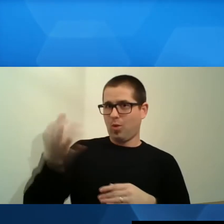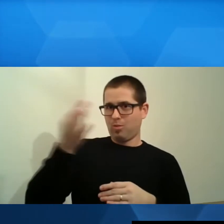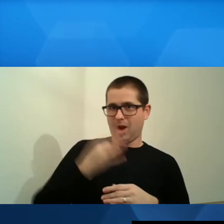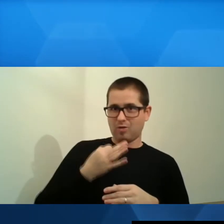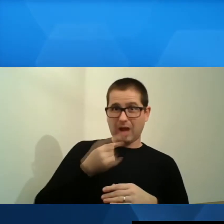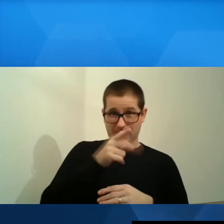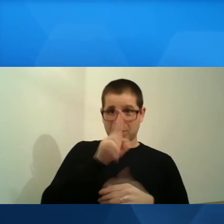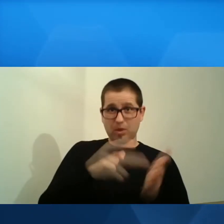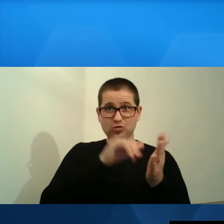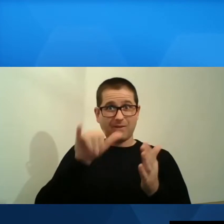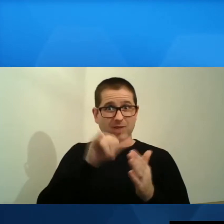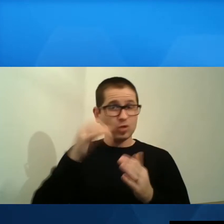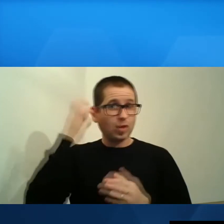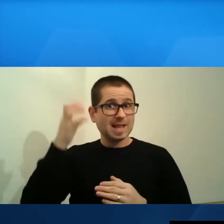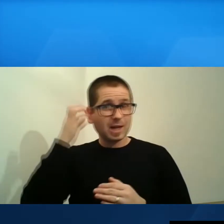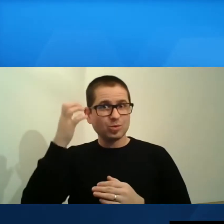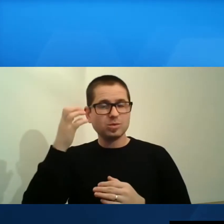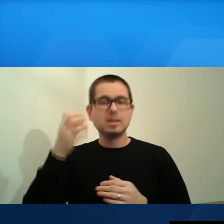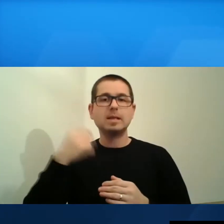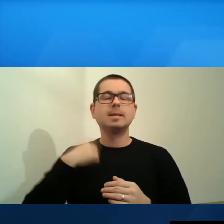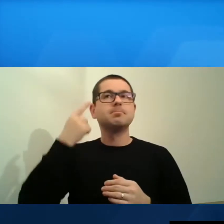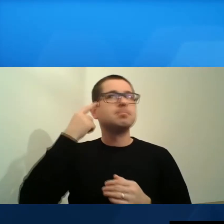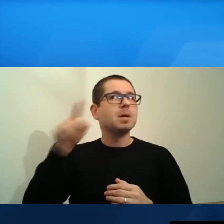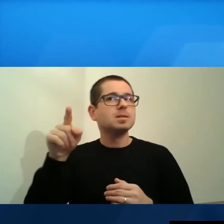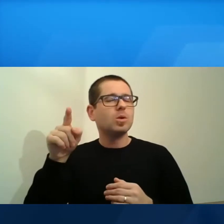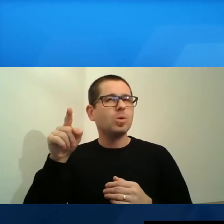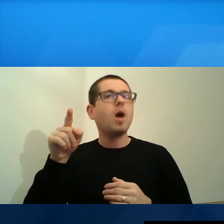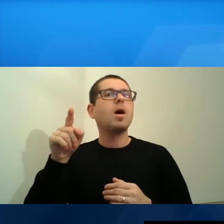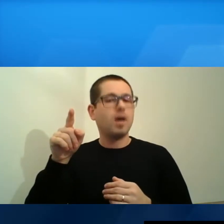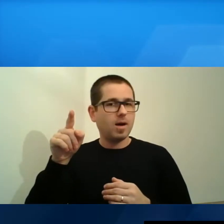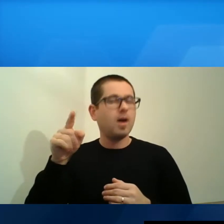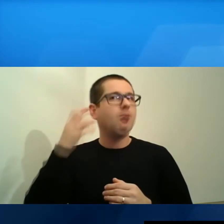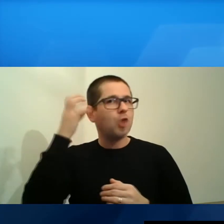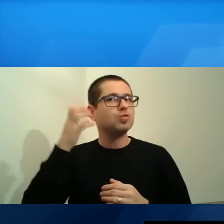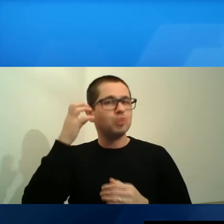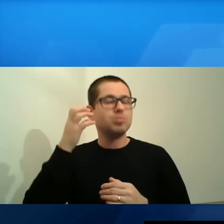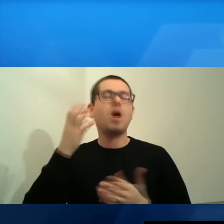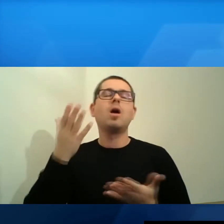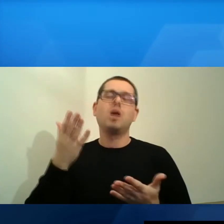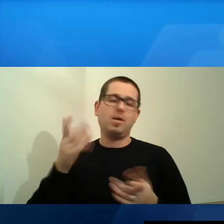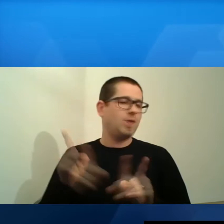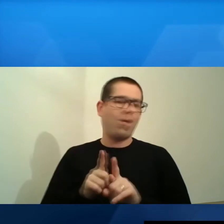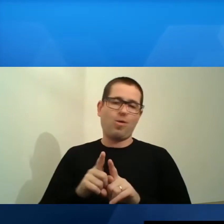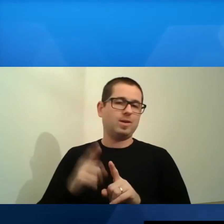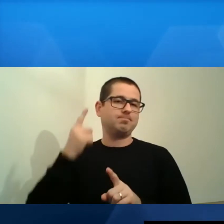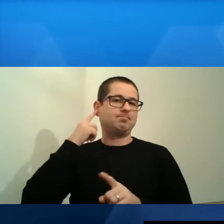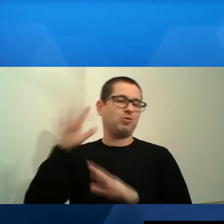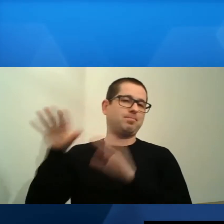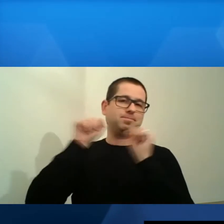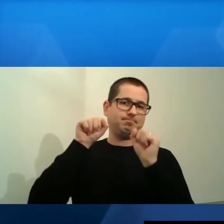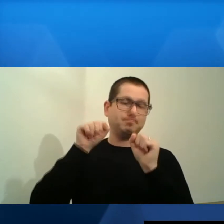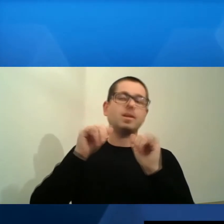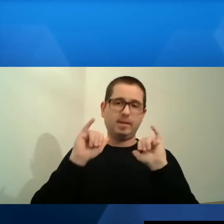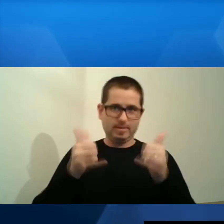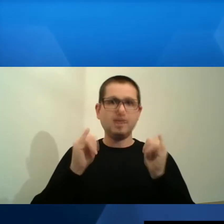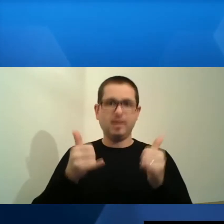imaš še vedno tinnitus, samo ena misel, da se skoncentriram na ta šum, pa če je dovolj, da ga takoj zaslišim. Tako da ja, je